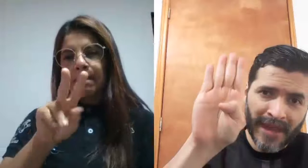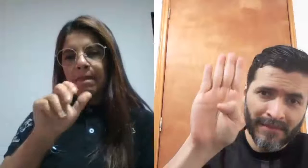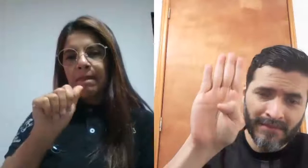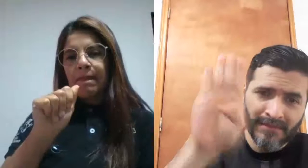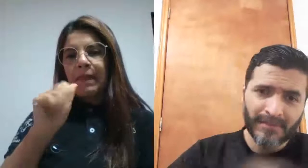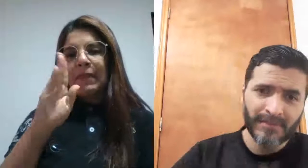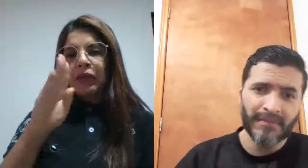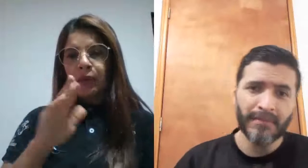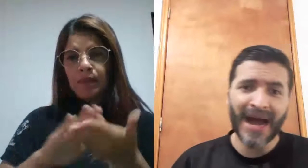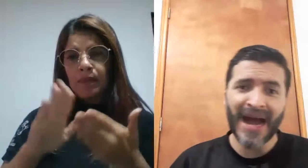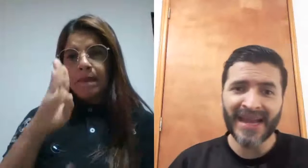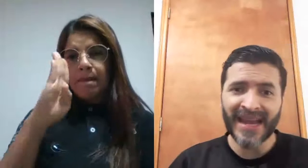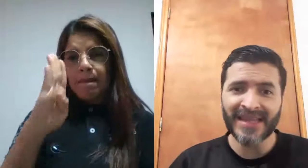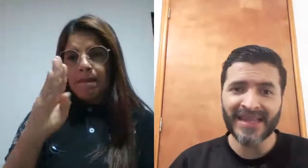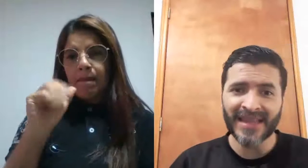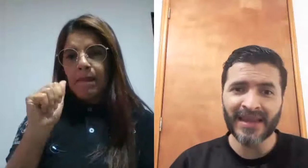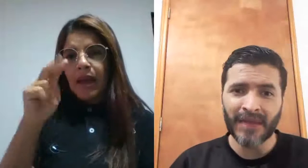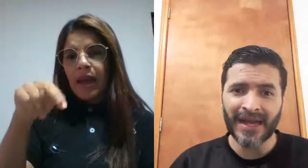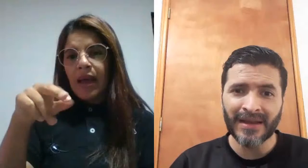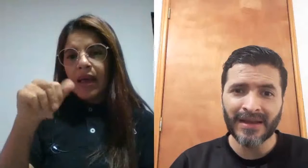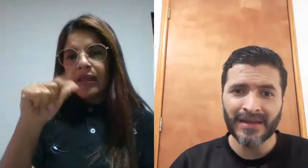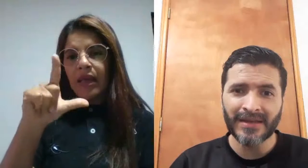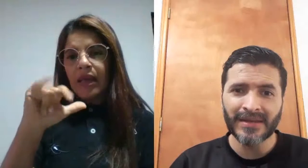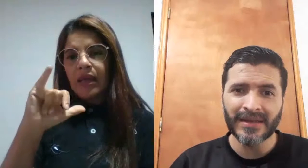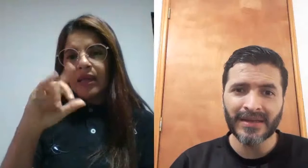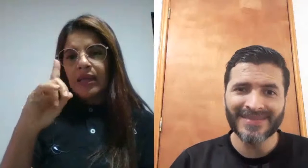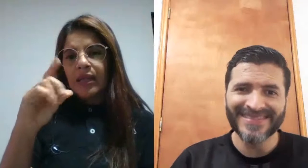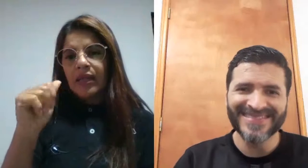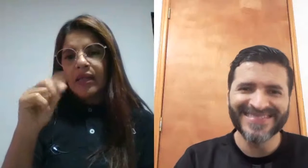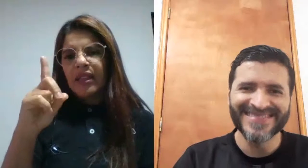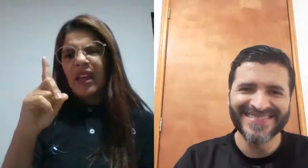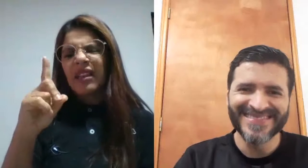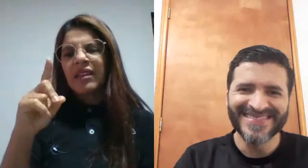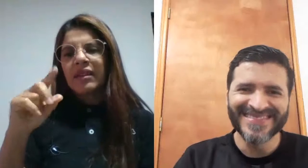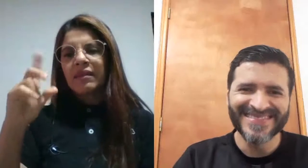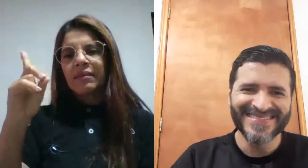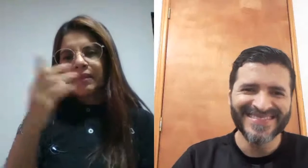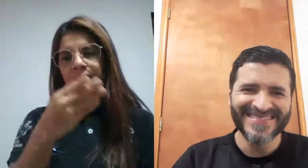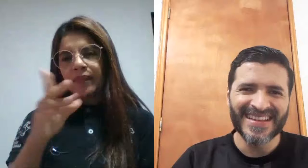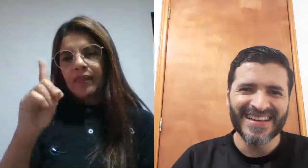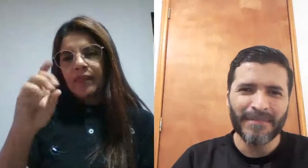Banalidad con B. Banalidad del mal.